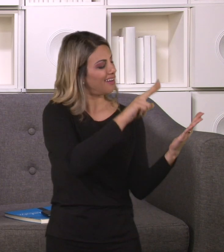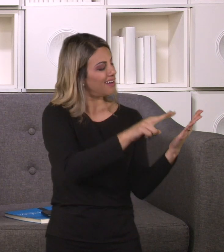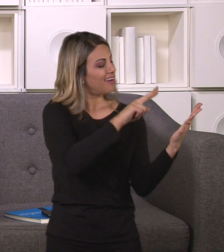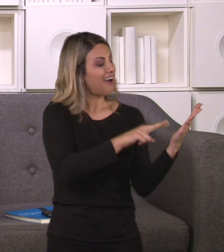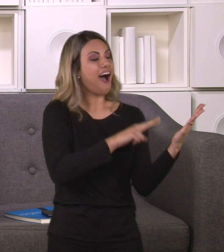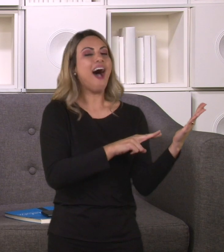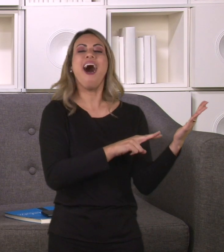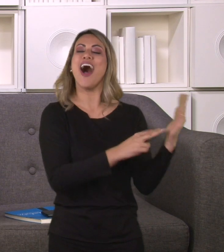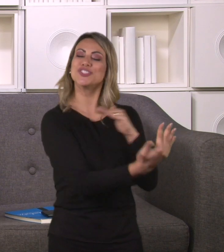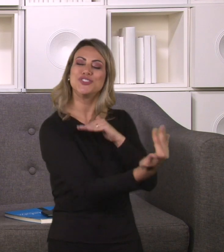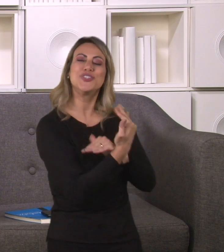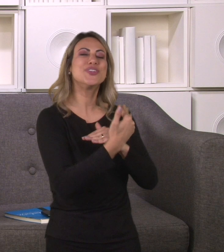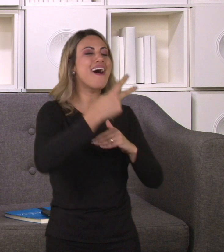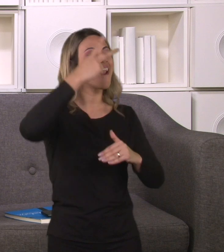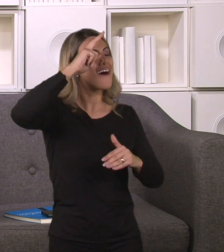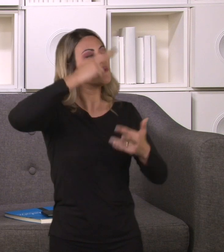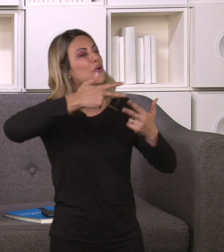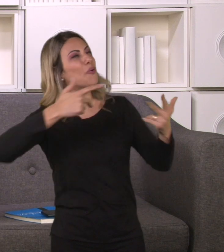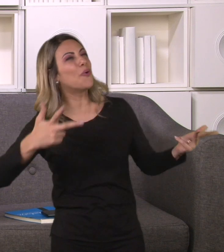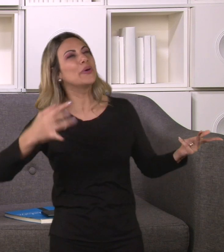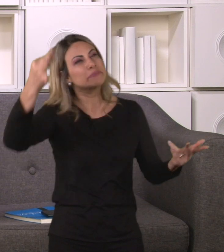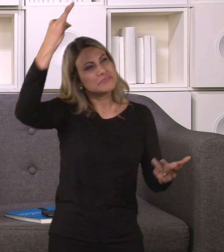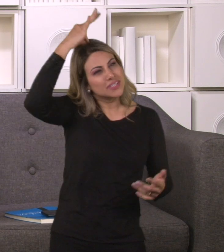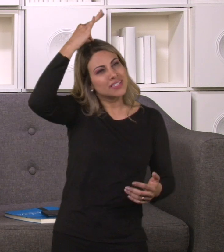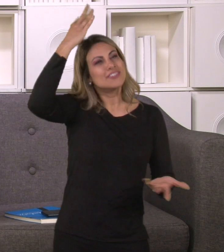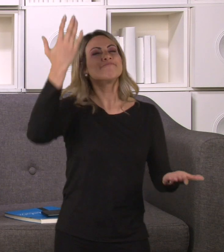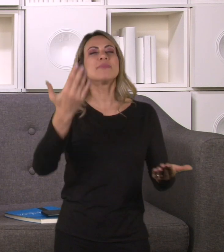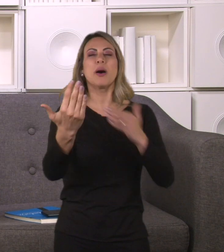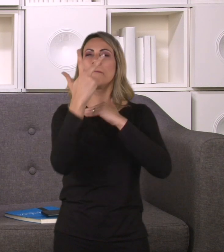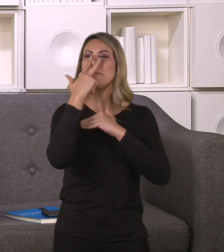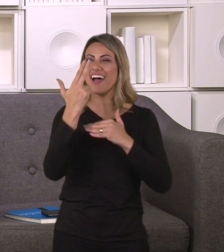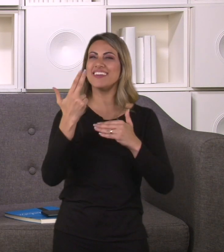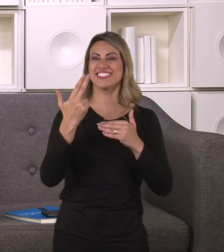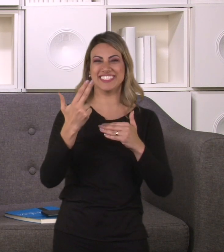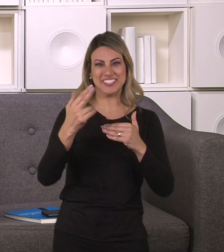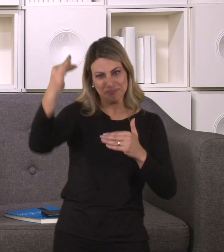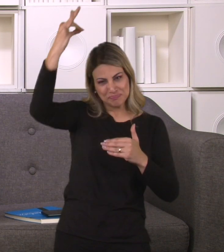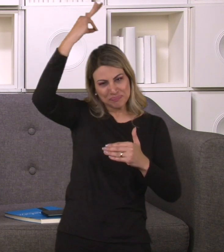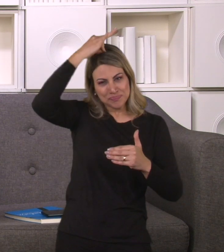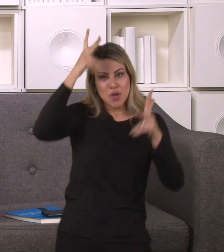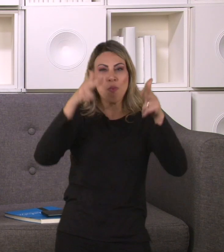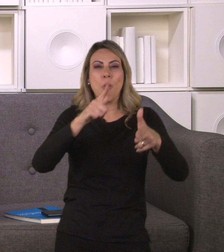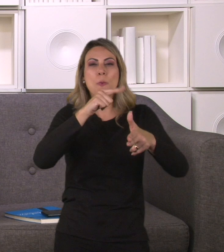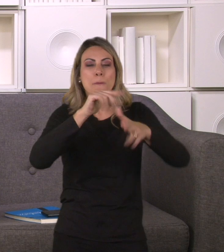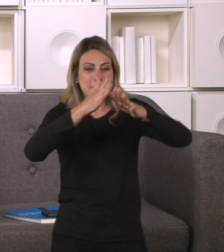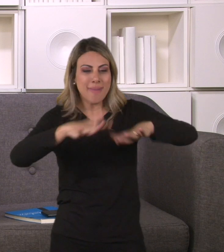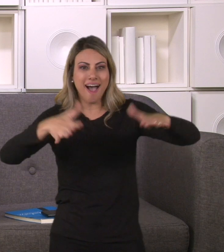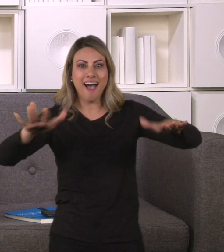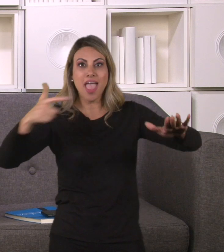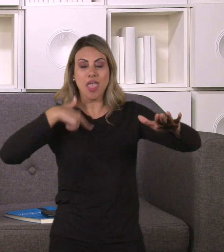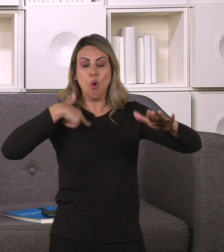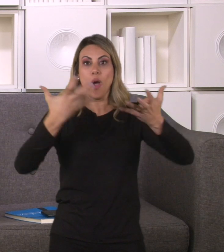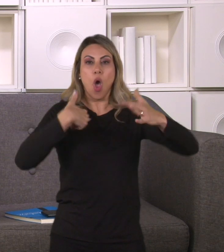finalidade ajudar você a fazer um mergulho um pouquinho mais fundo, tanto na sua alma, quanto na sua experiência com Deus, e